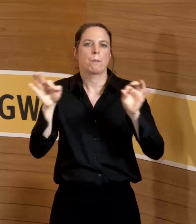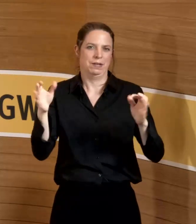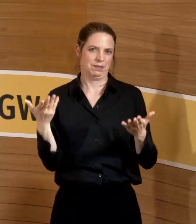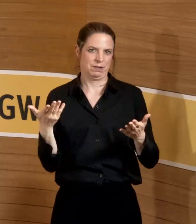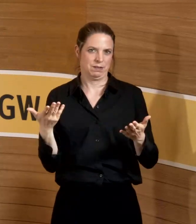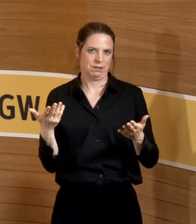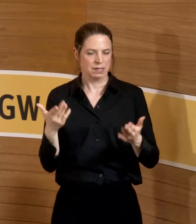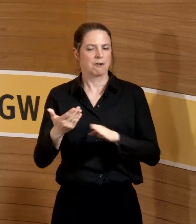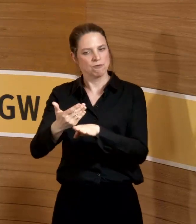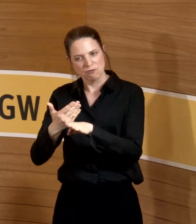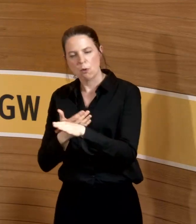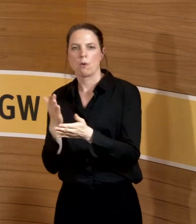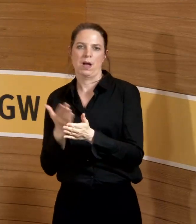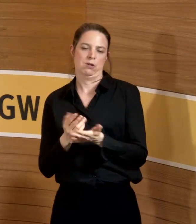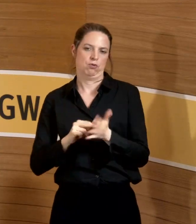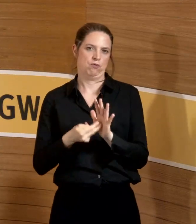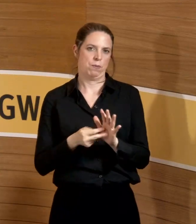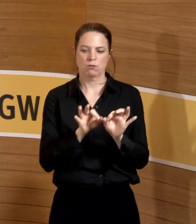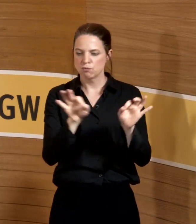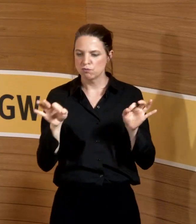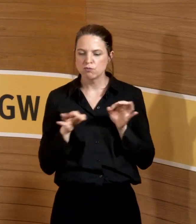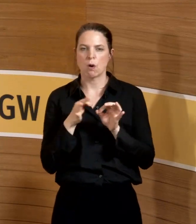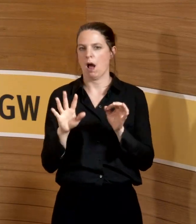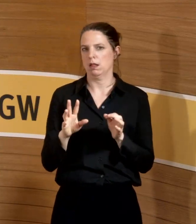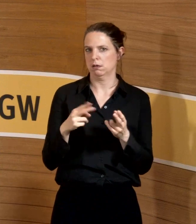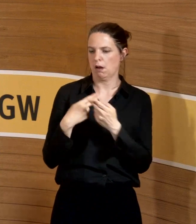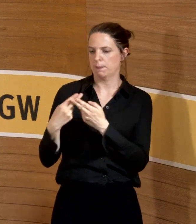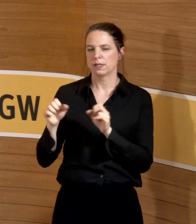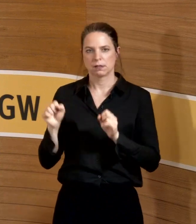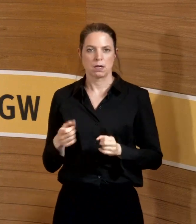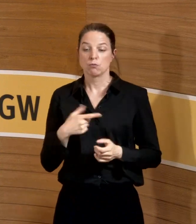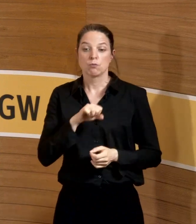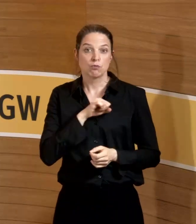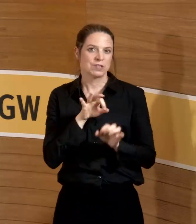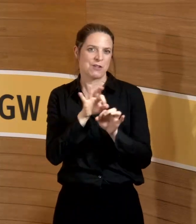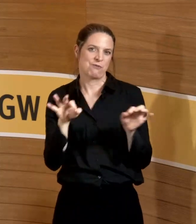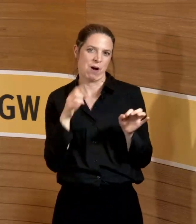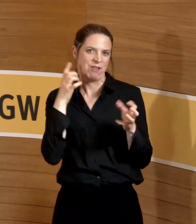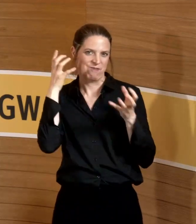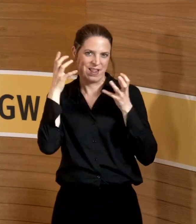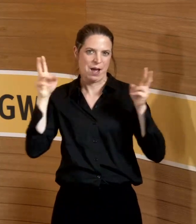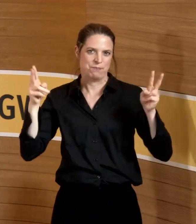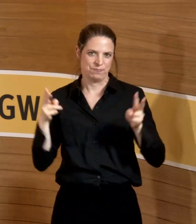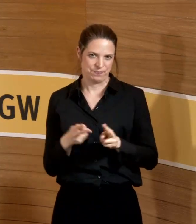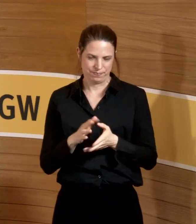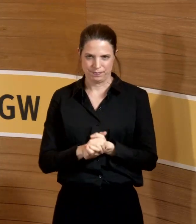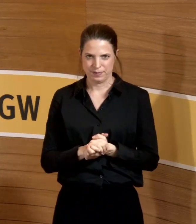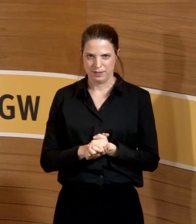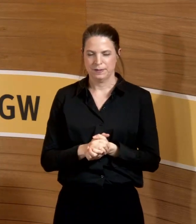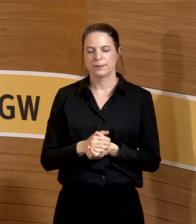man auch grundsätzlich im Vorfeld pauschal für alle angehen kann. Zurück also zur anlassbezogenen